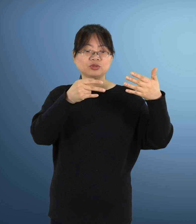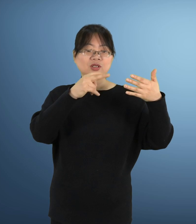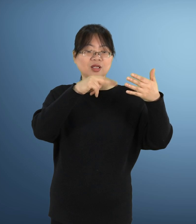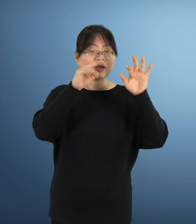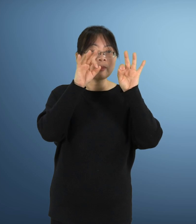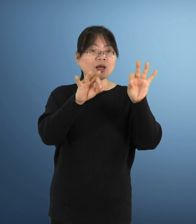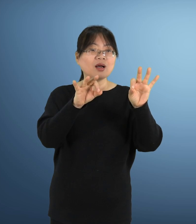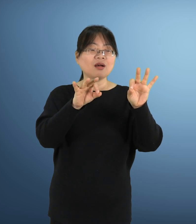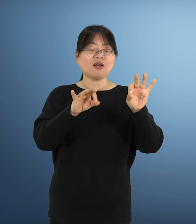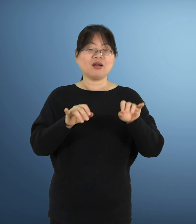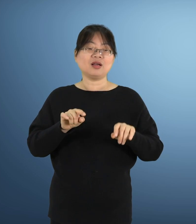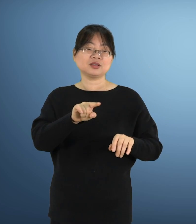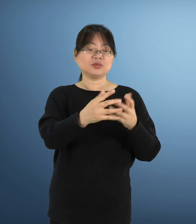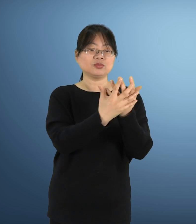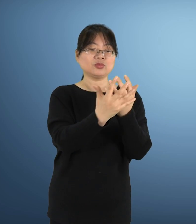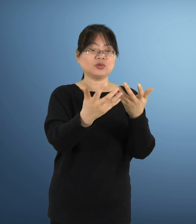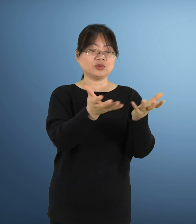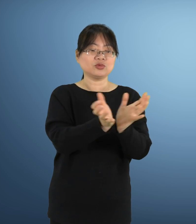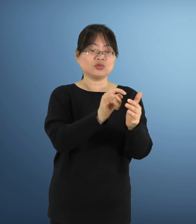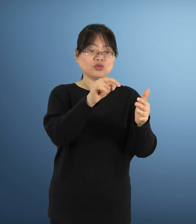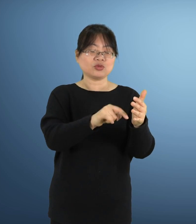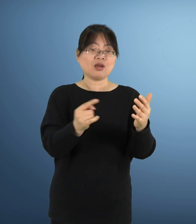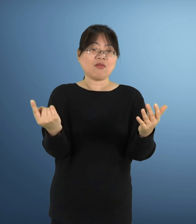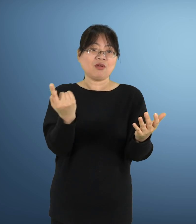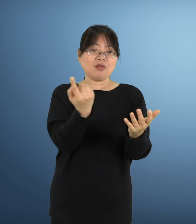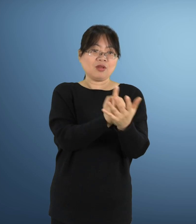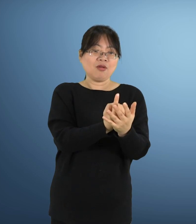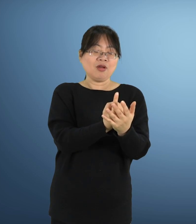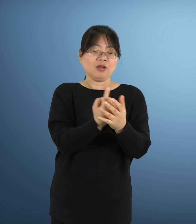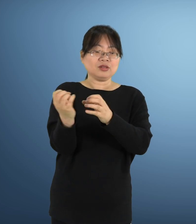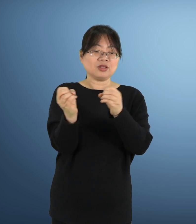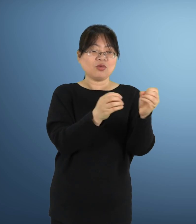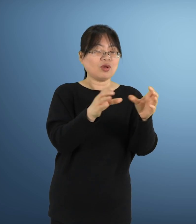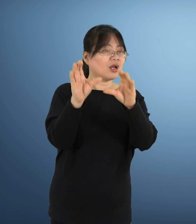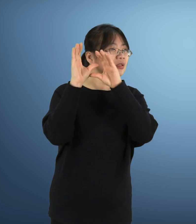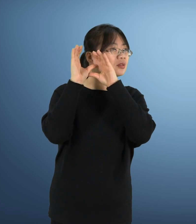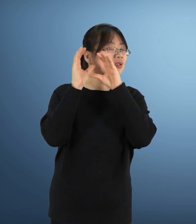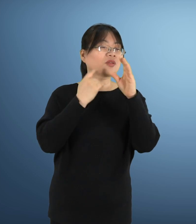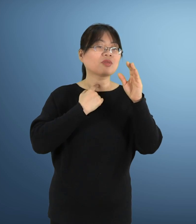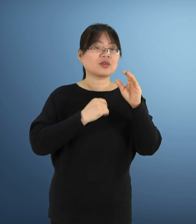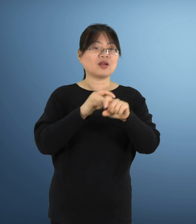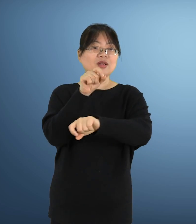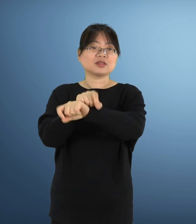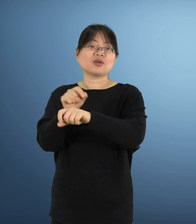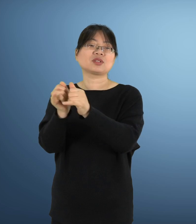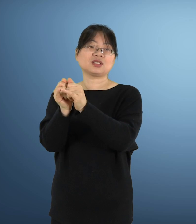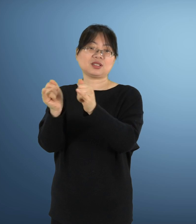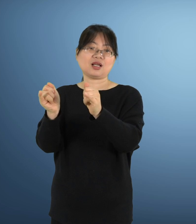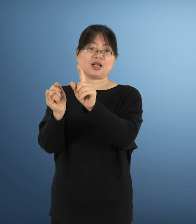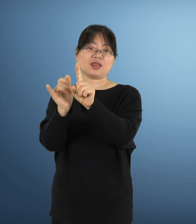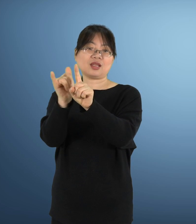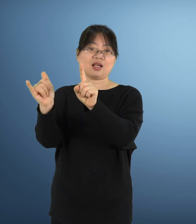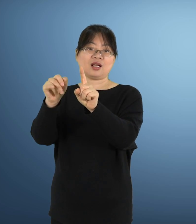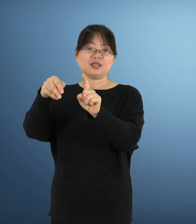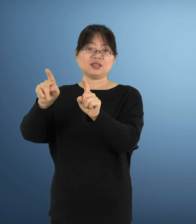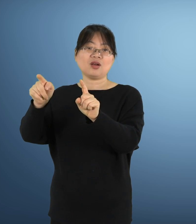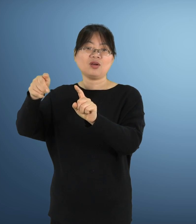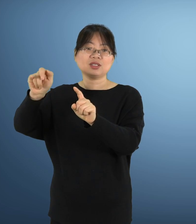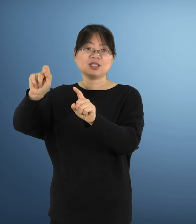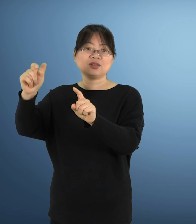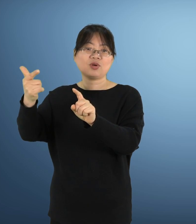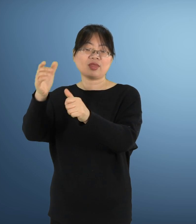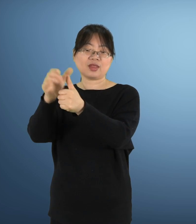보시면 그 무리 중에 섞여 이 대화를 듣던 서기관 하나가 39절